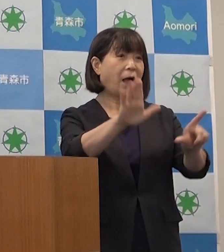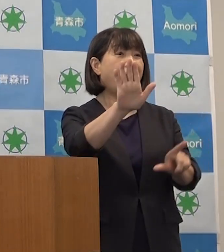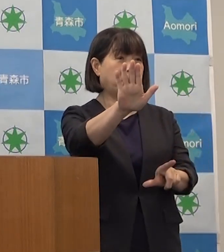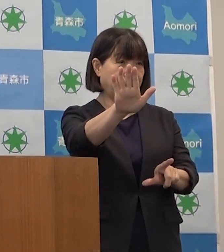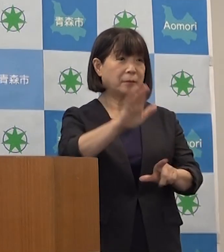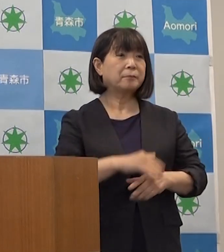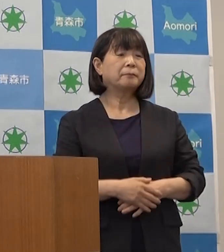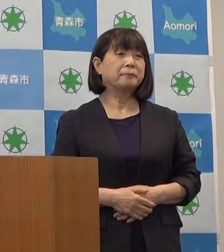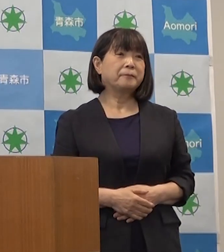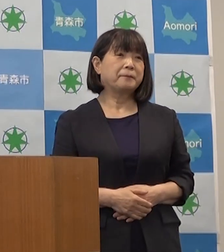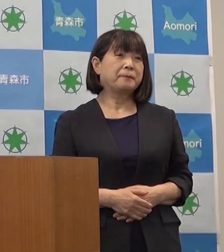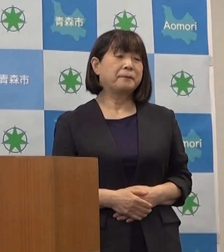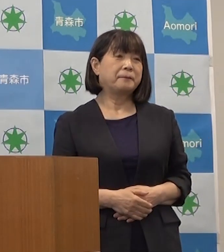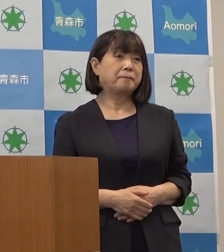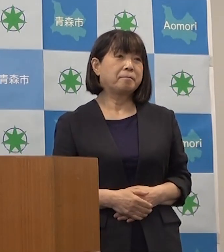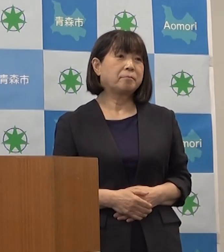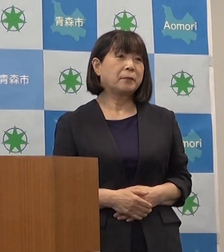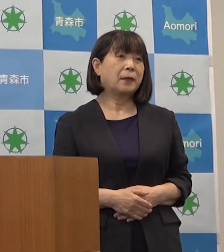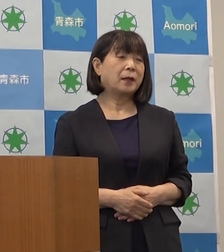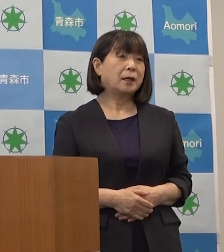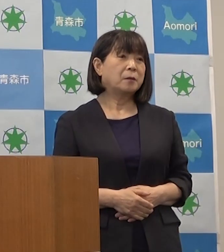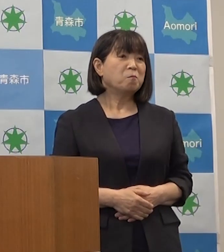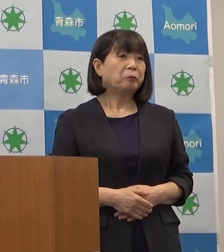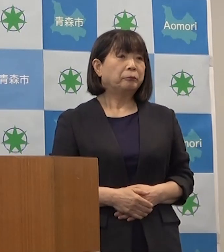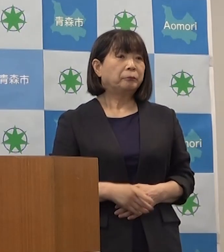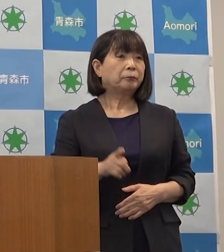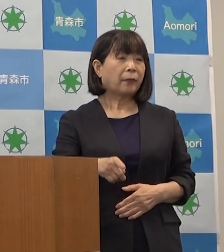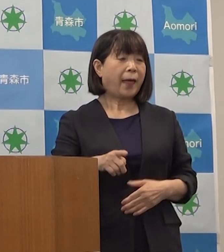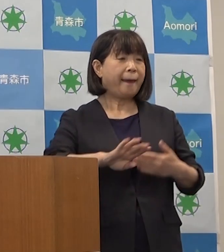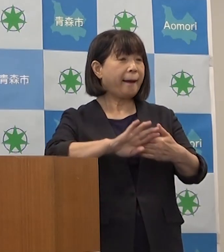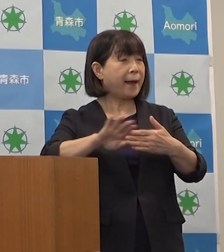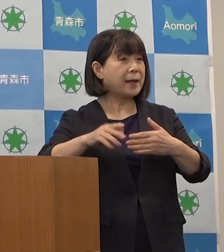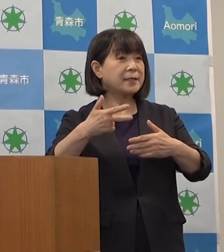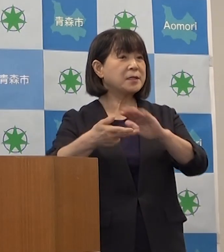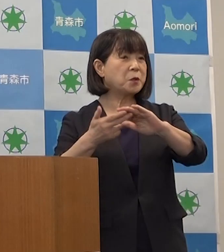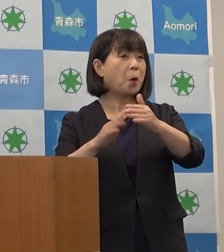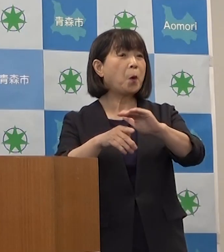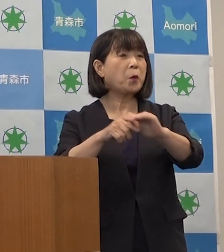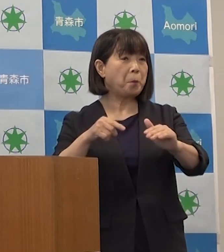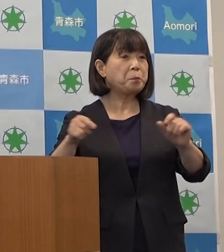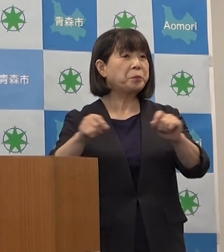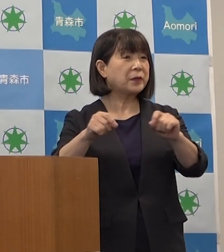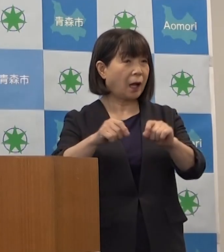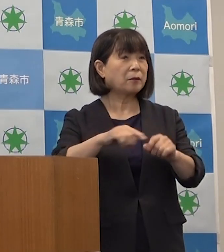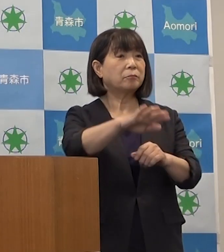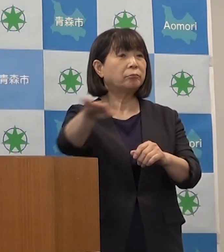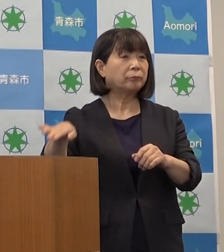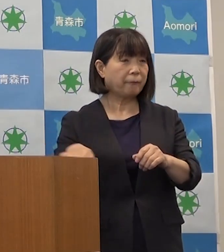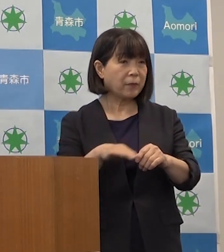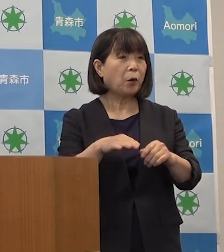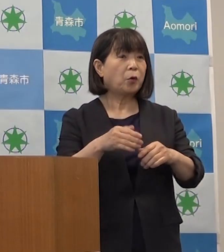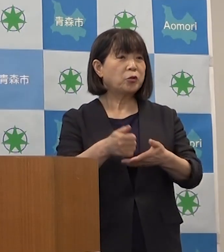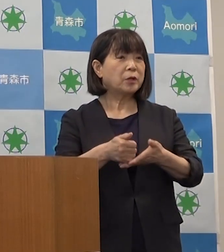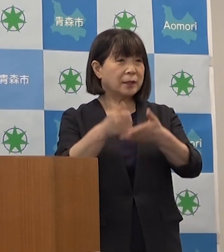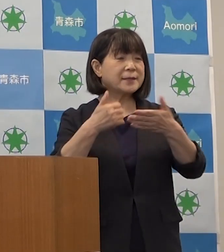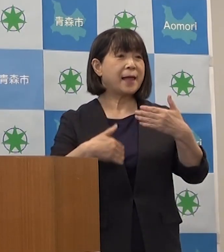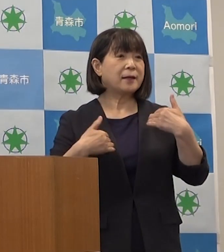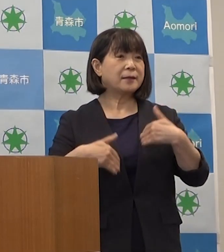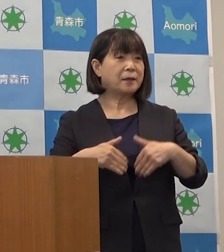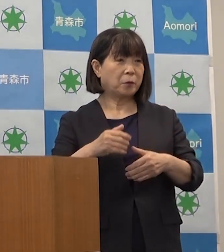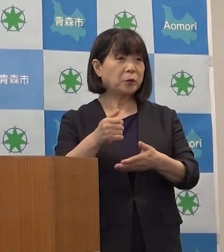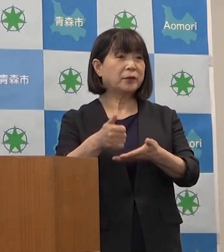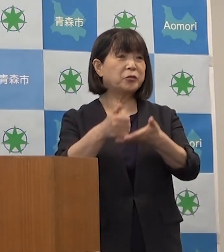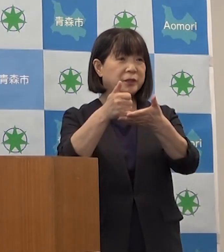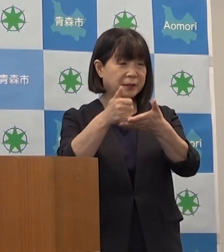。そして、沿岸市町村の中学生を対象に昨年度初めて実施いたし